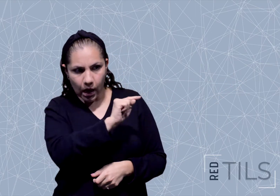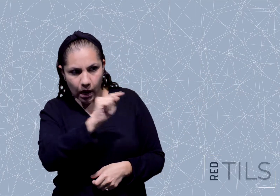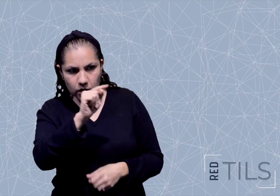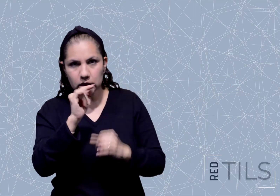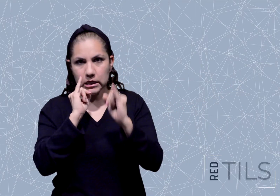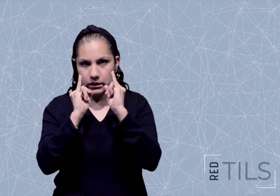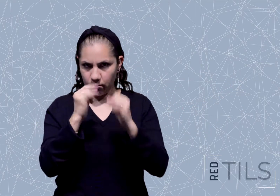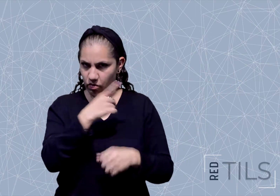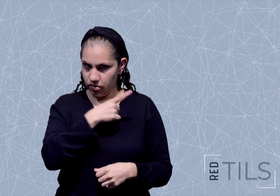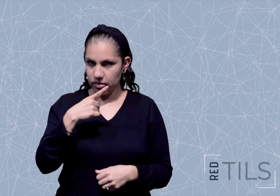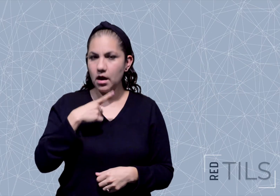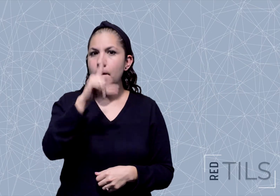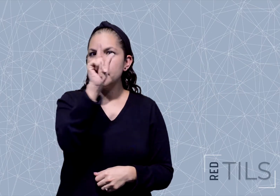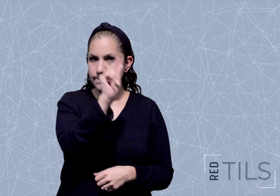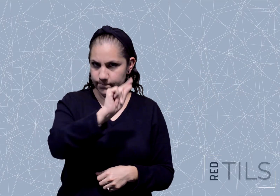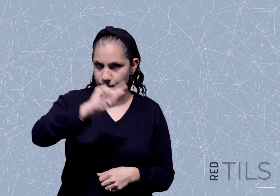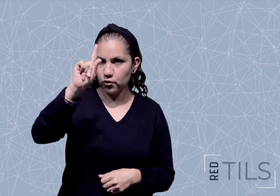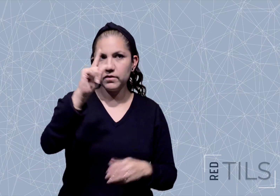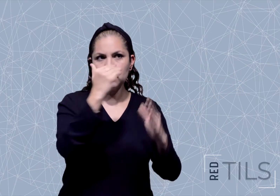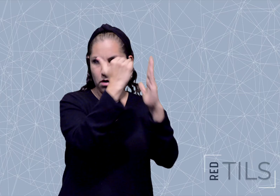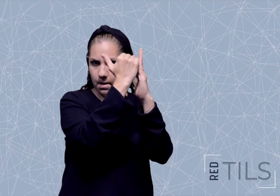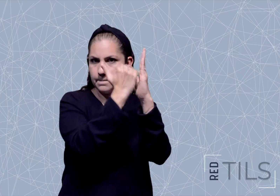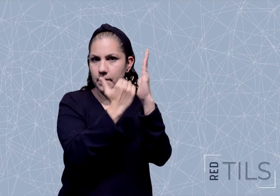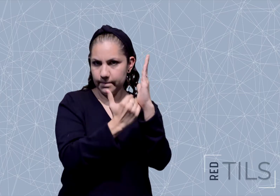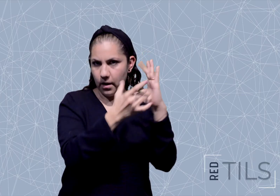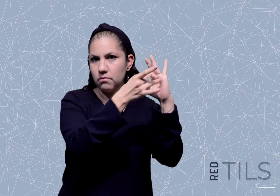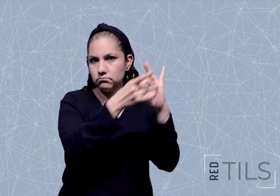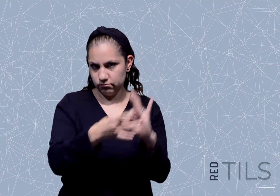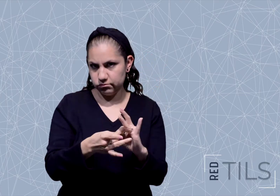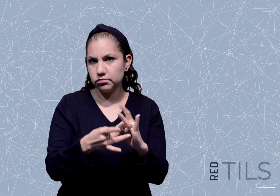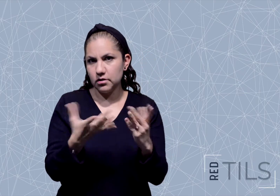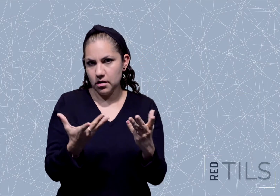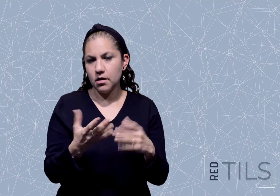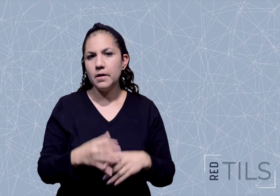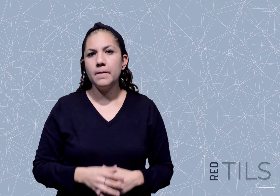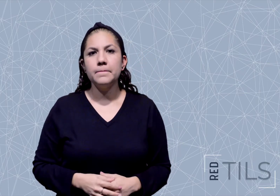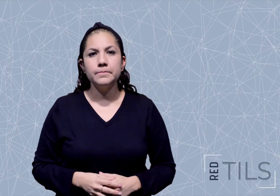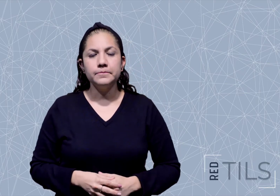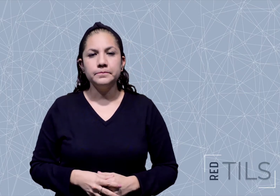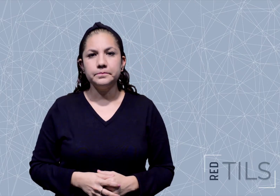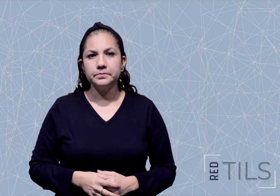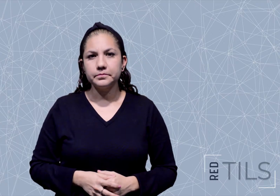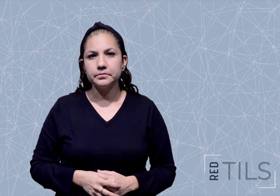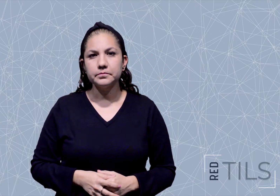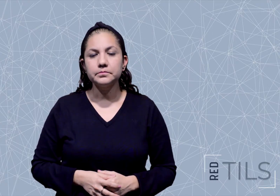profesionales para los intérpretes de lengua de señas como intérpretes de conferencias.